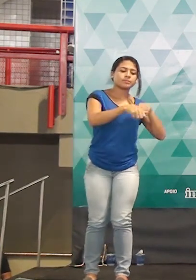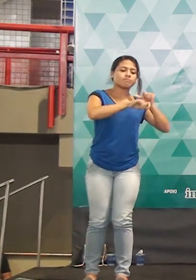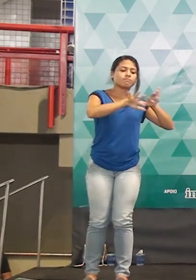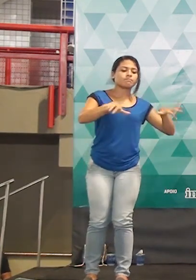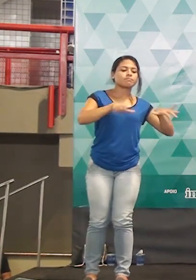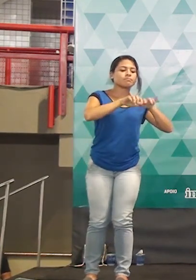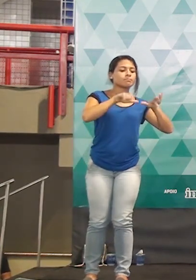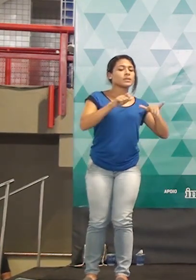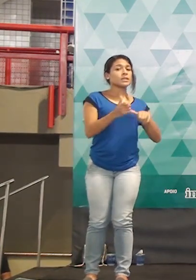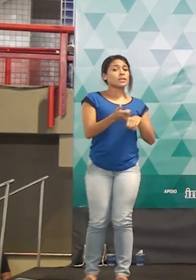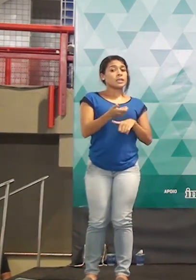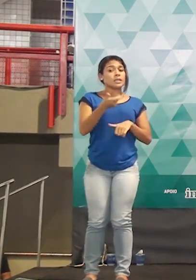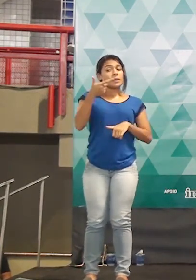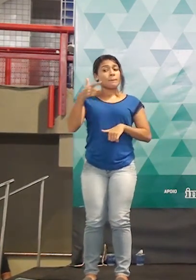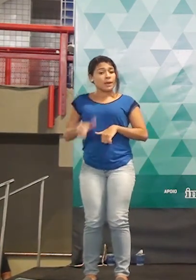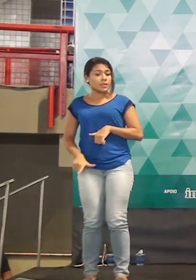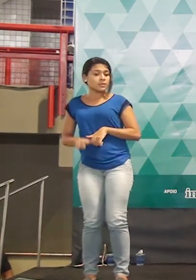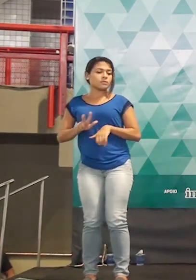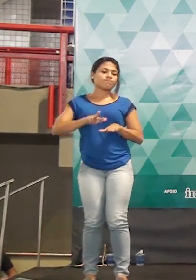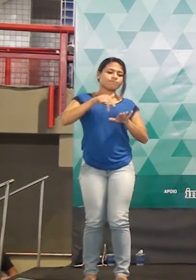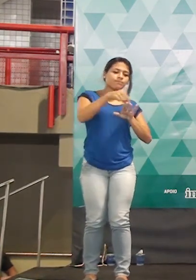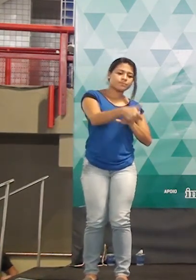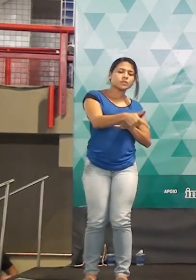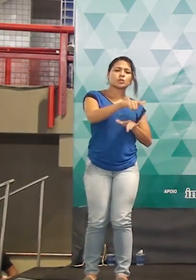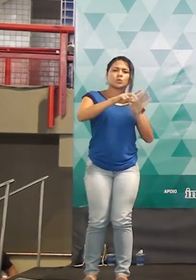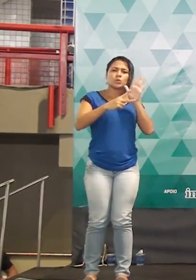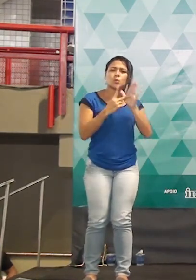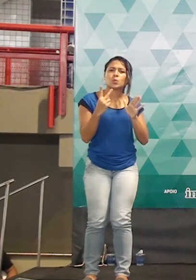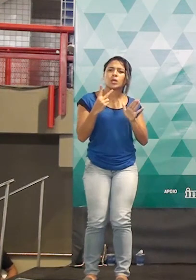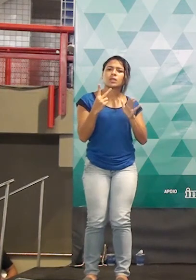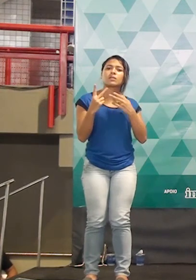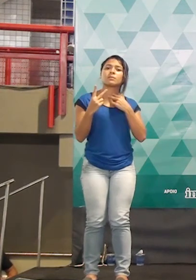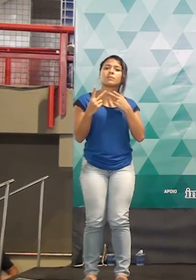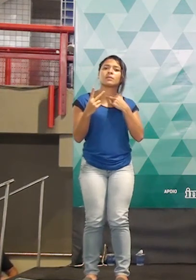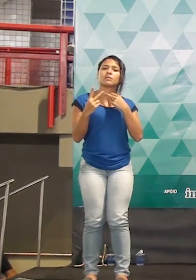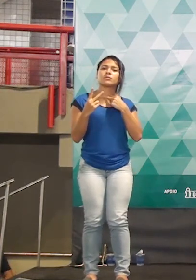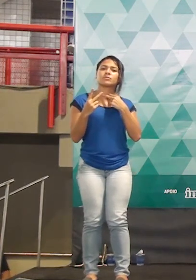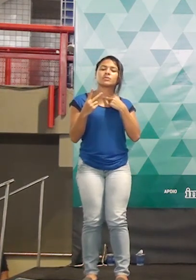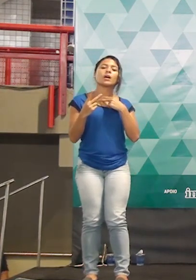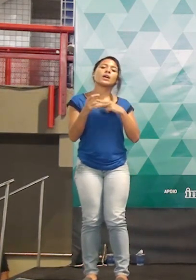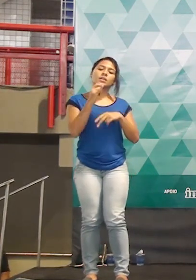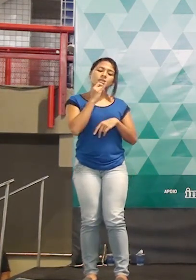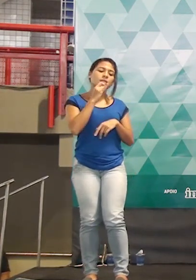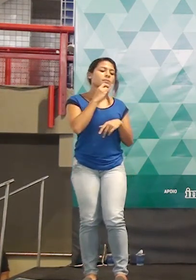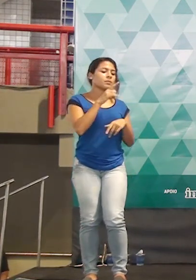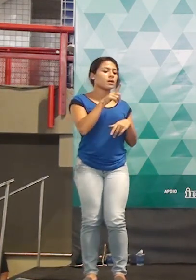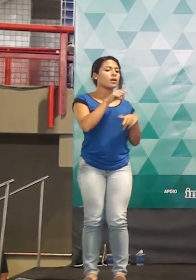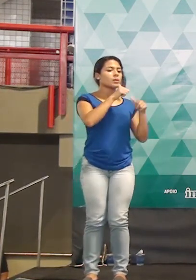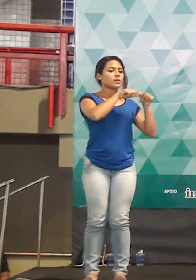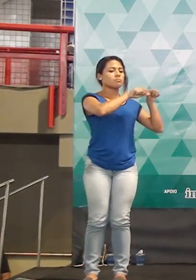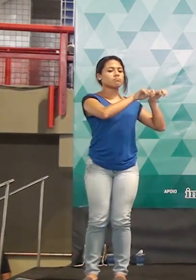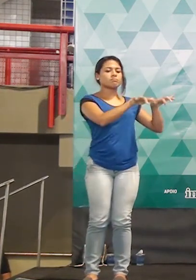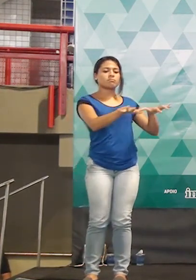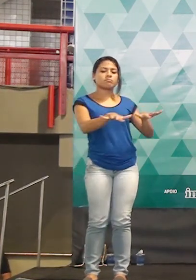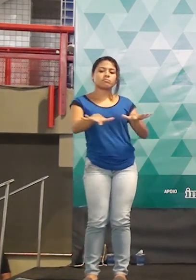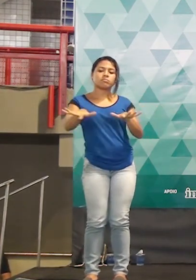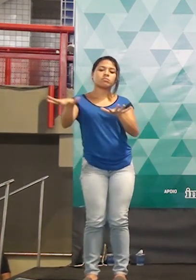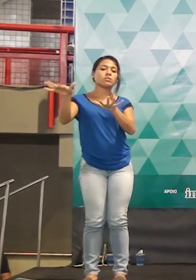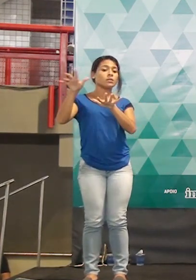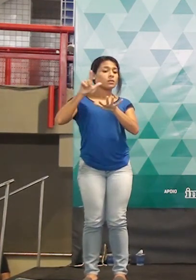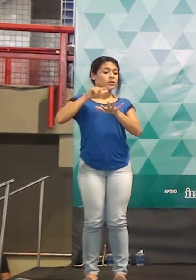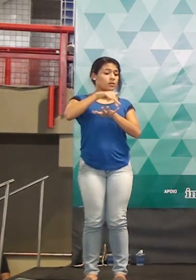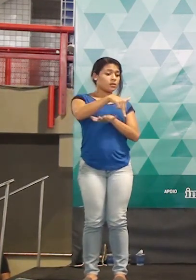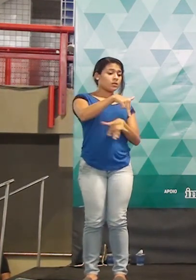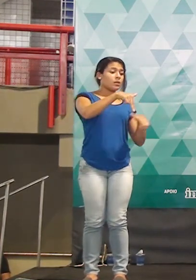está aqui e lá vem as águas do rio. Elas passam. A próxima água que vai tocar seu corpo